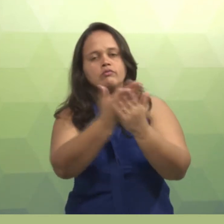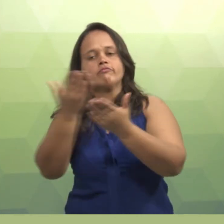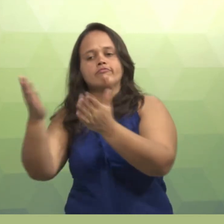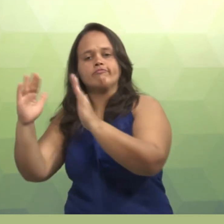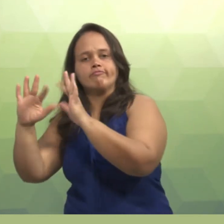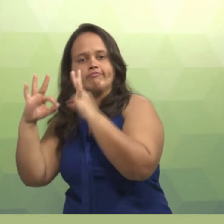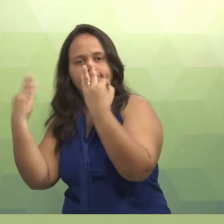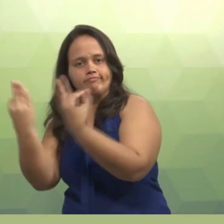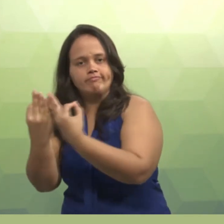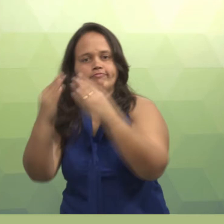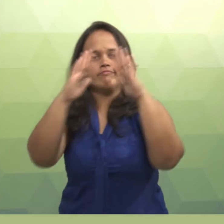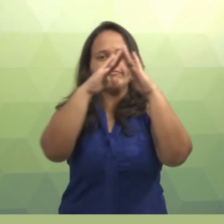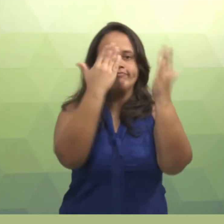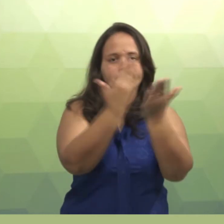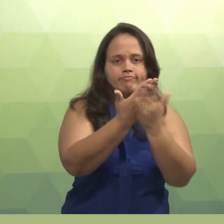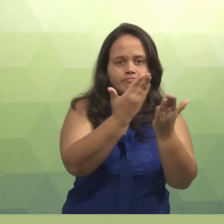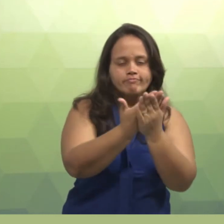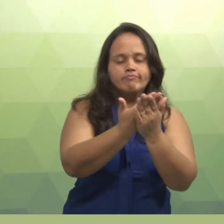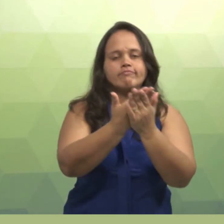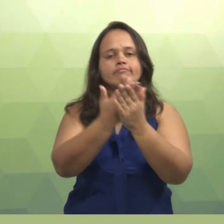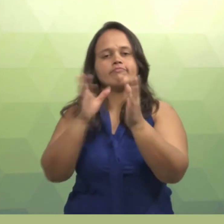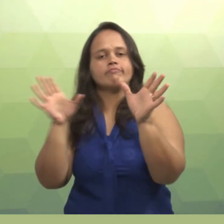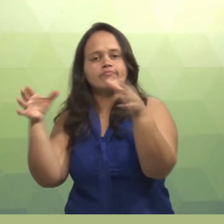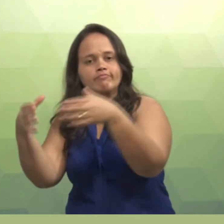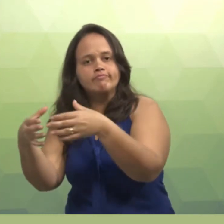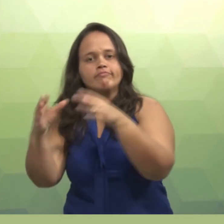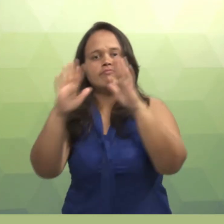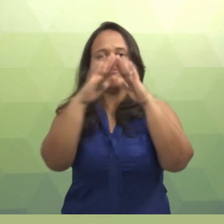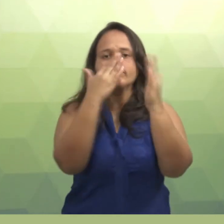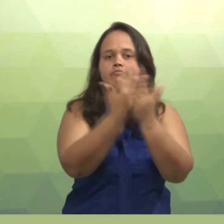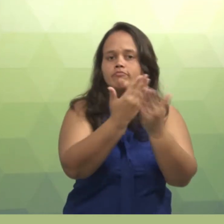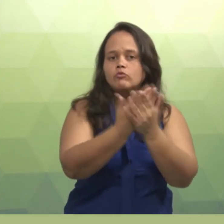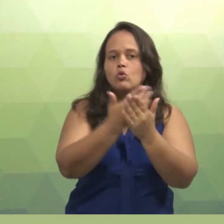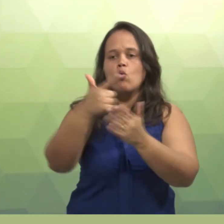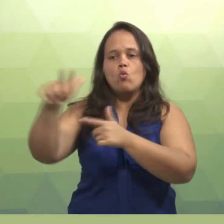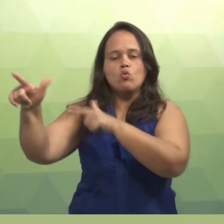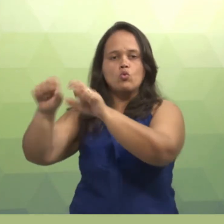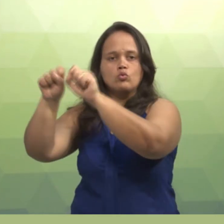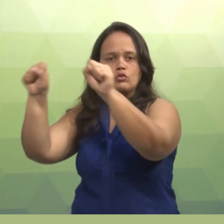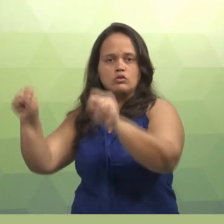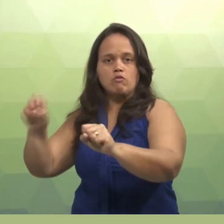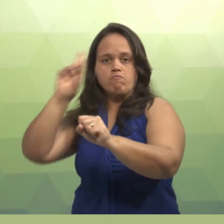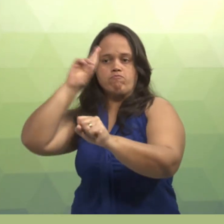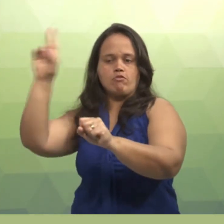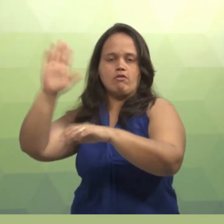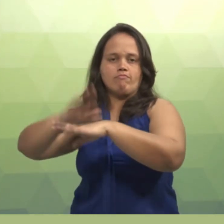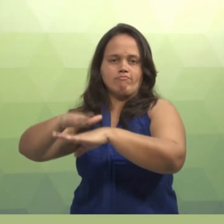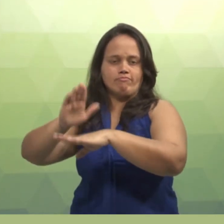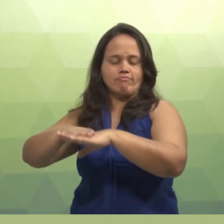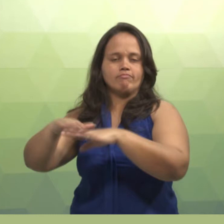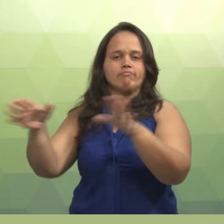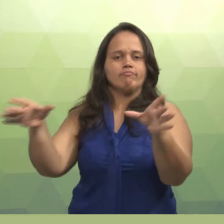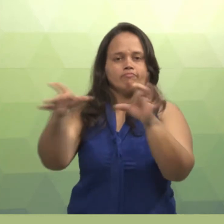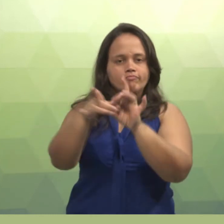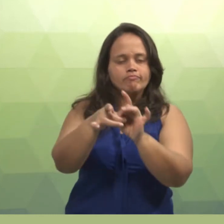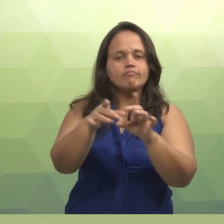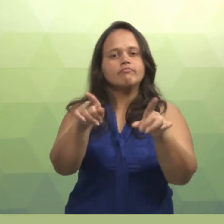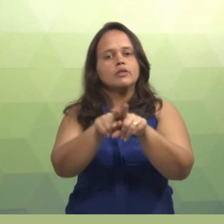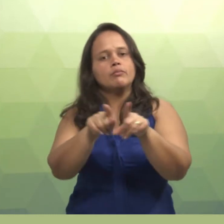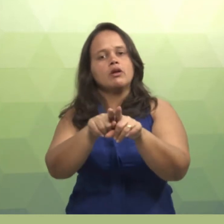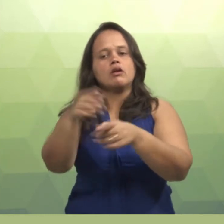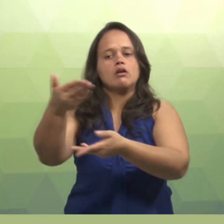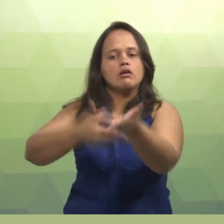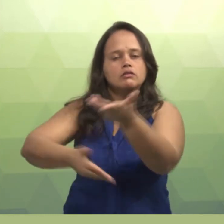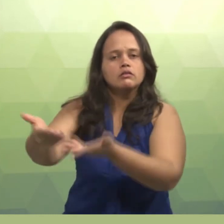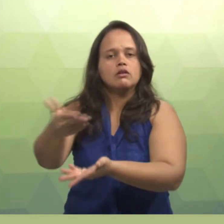a família, entre a escola e a comunidade, entre a escola e as autoridades e os diversos órgãos do sistema de ensino, entre